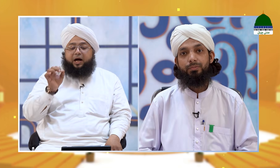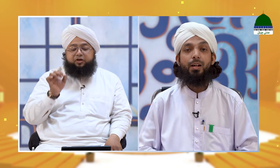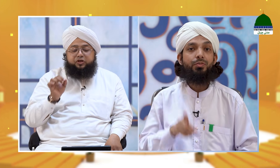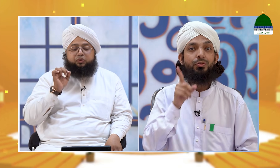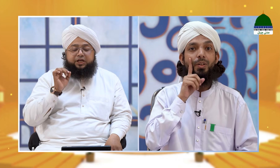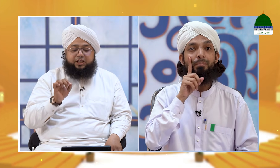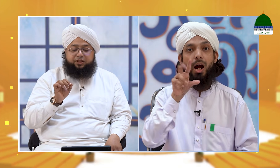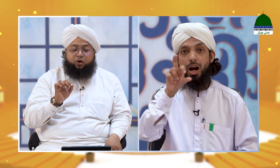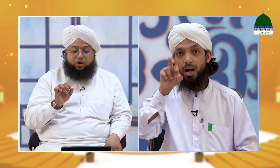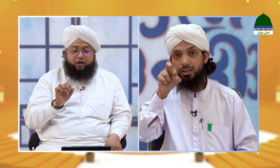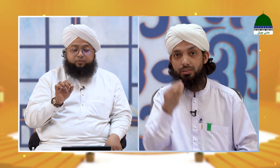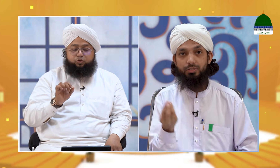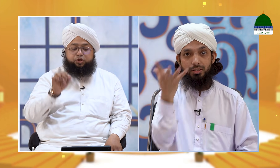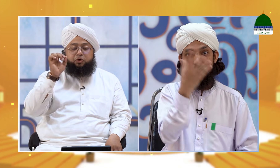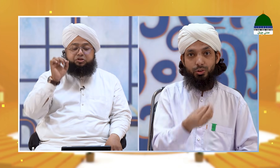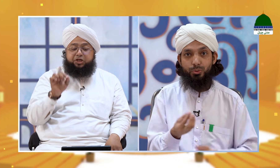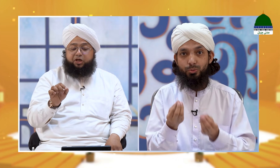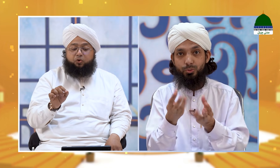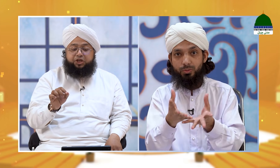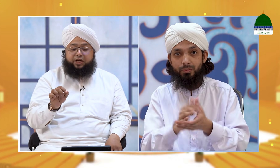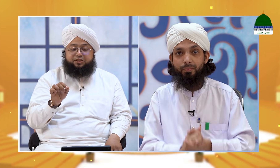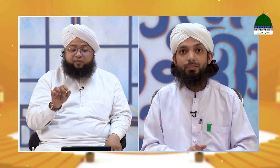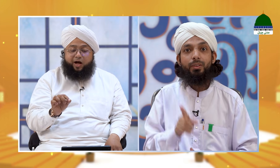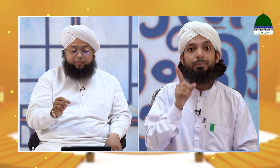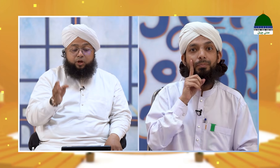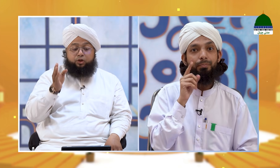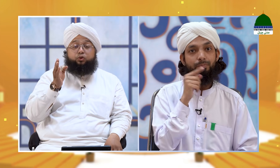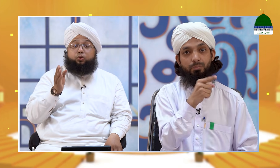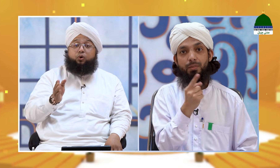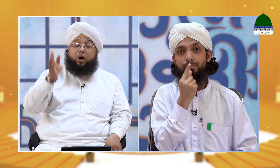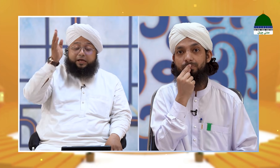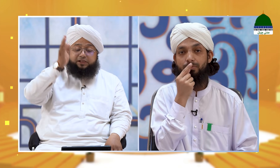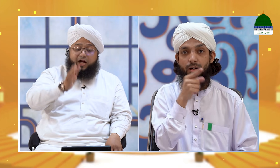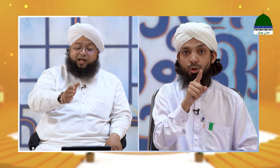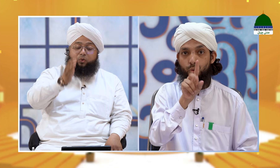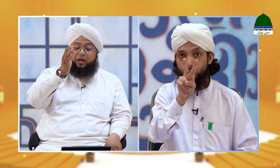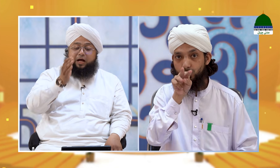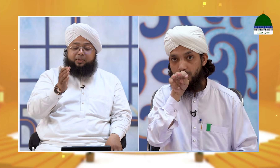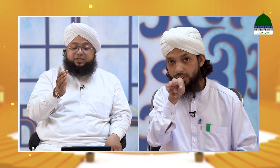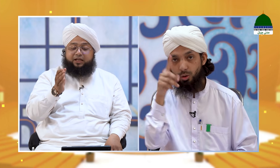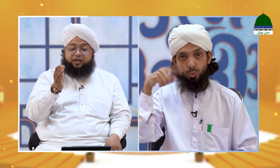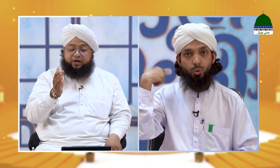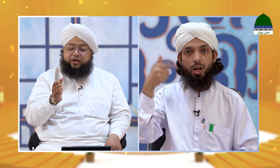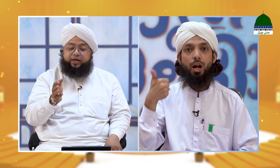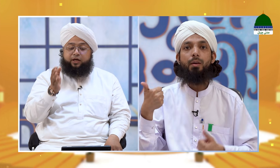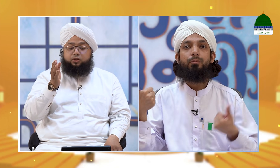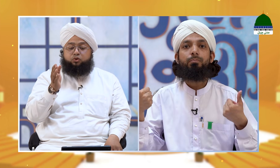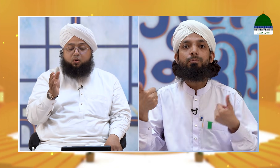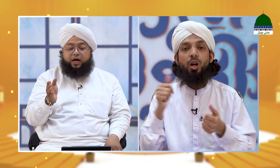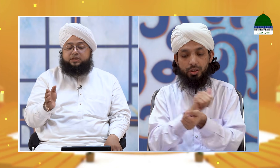جب 8ویں ذوالحج کا دن ہوگا تو تجھے اس دن کے روزے کا ثواب 2000 غلام آزاد